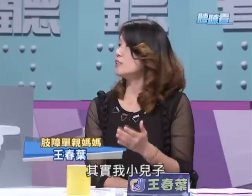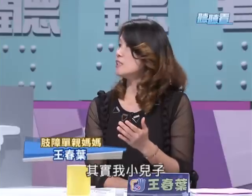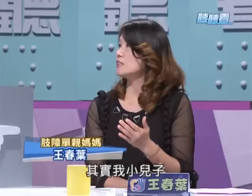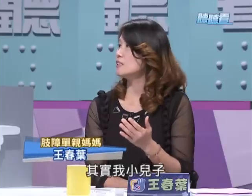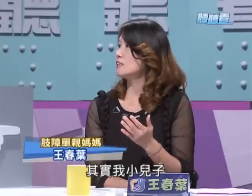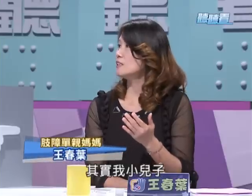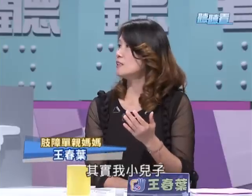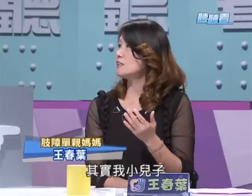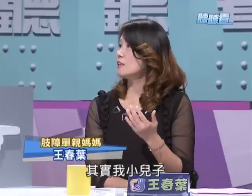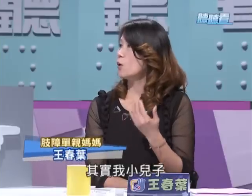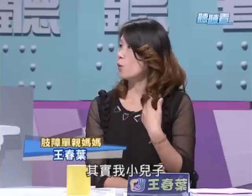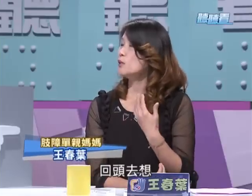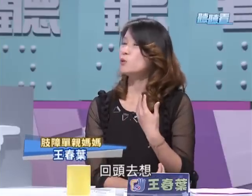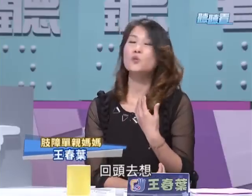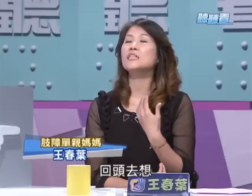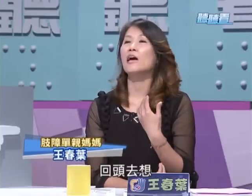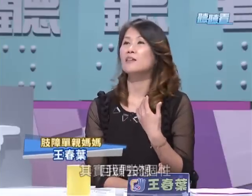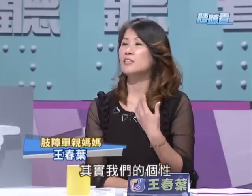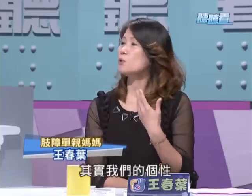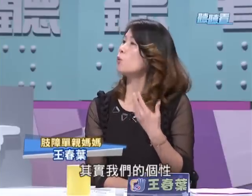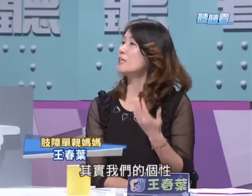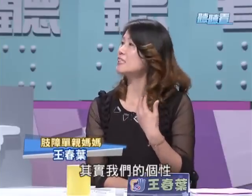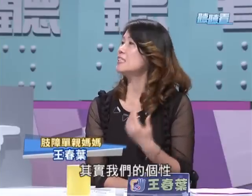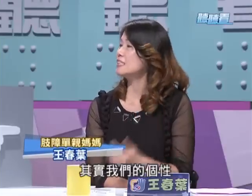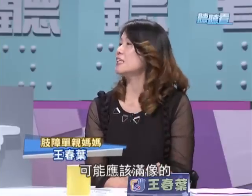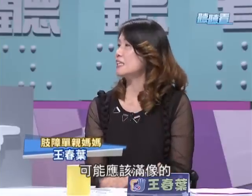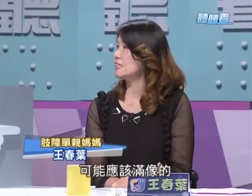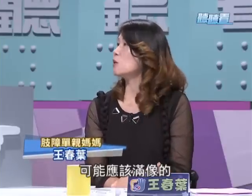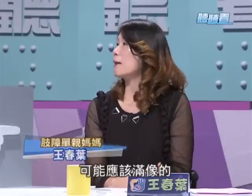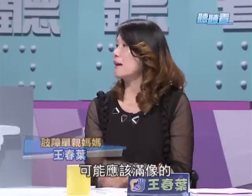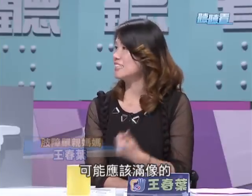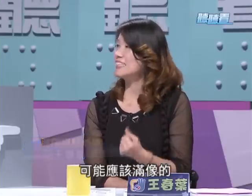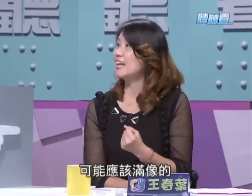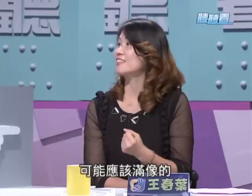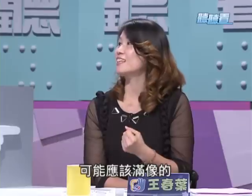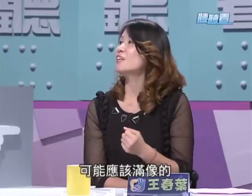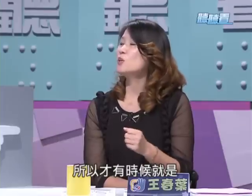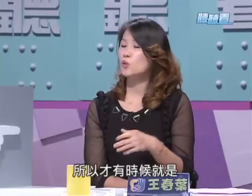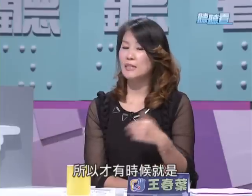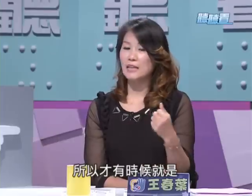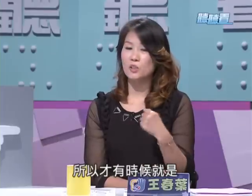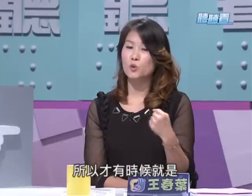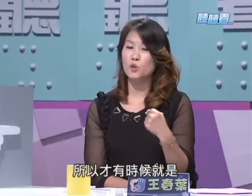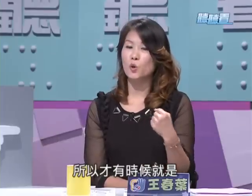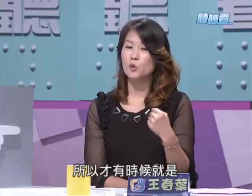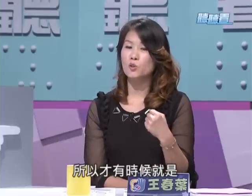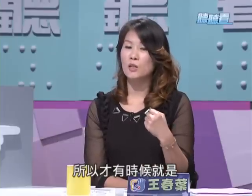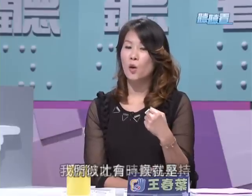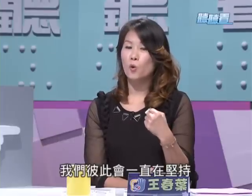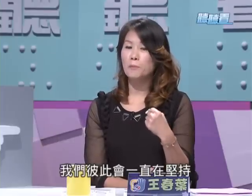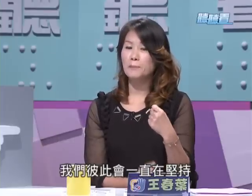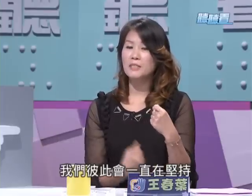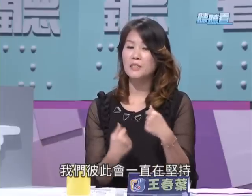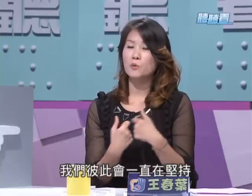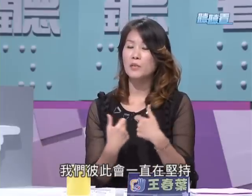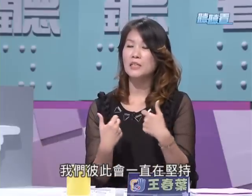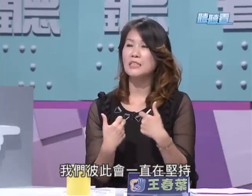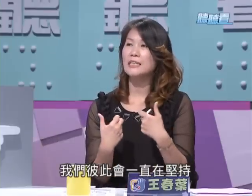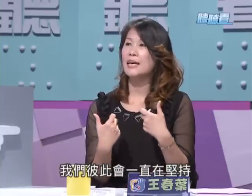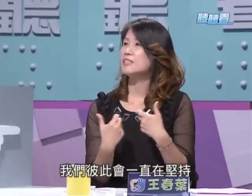子回头去想，其实我们的个性可能应该蛮像的，所以才有时候就是我们彼此会一直在坚